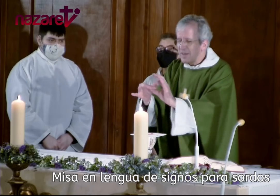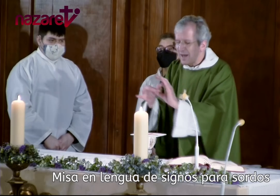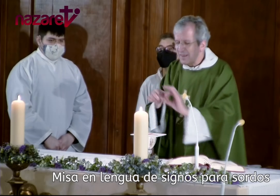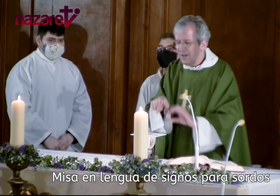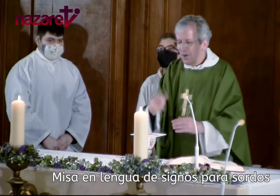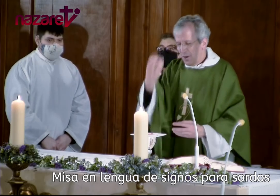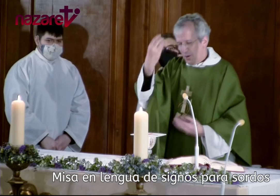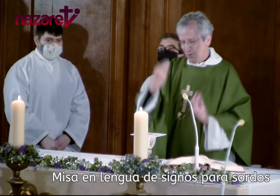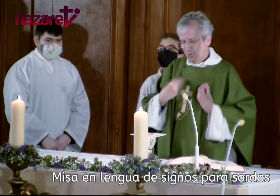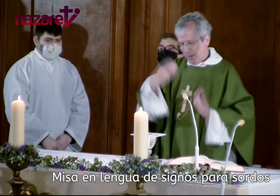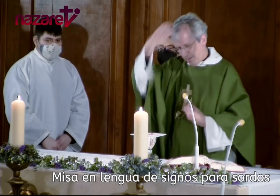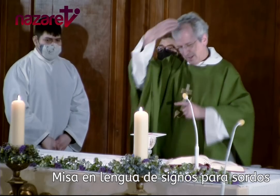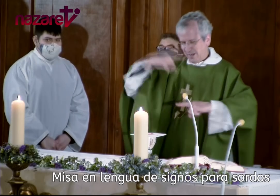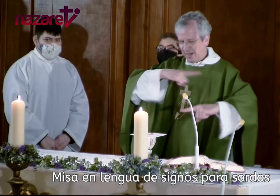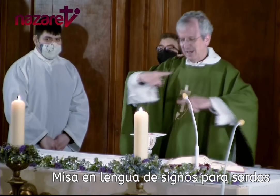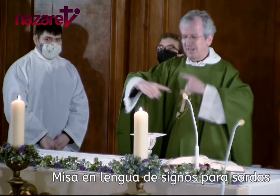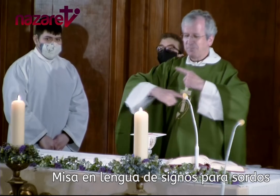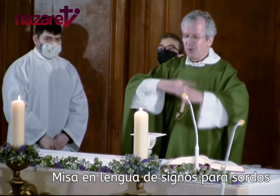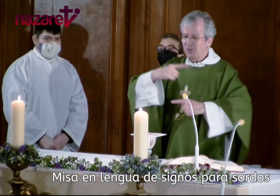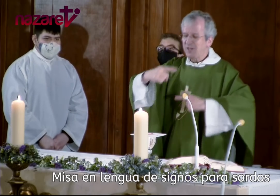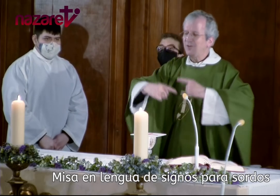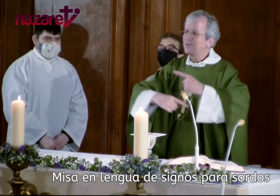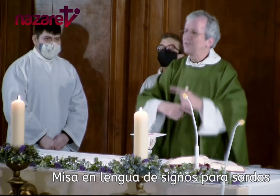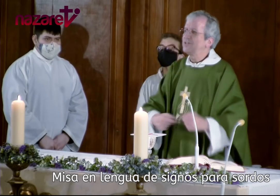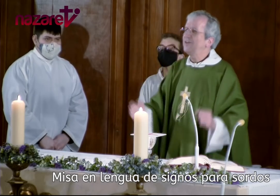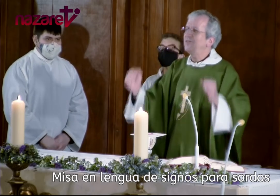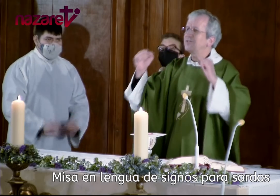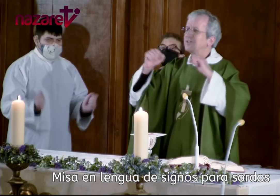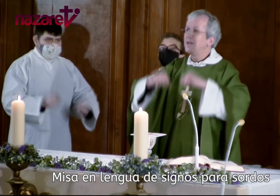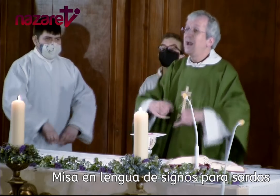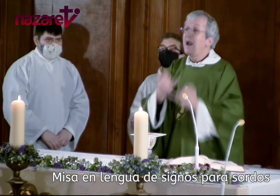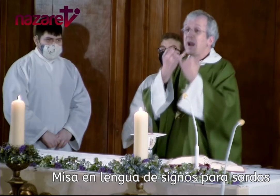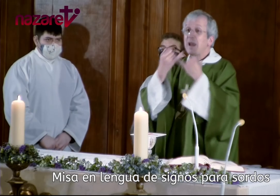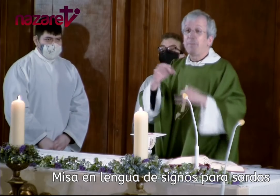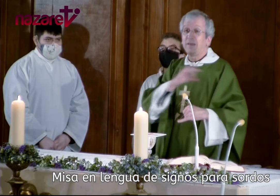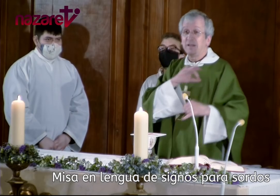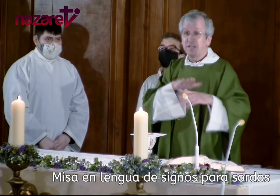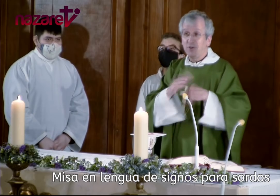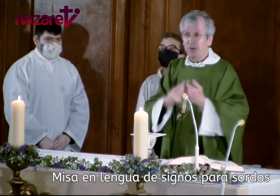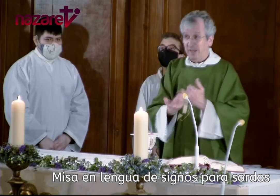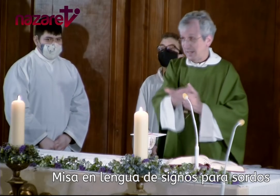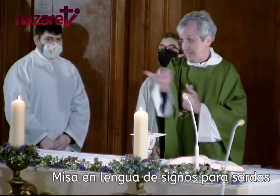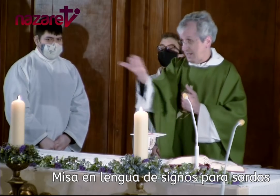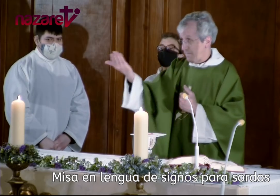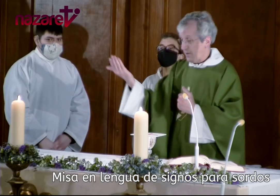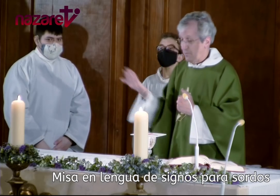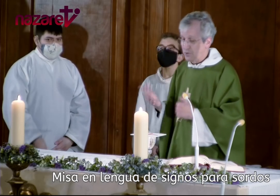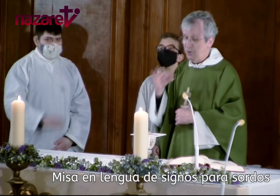unidad. Tú que vives y reinas por los siglos de los siglos, la paz del Señor esté siempre con